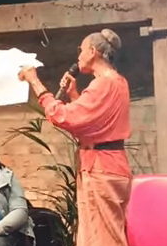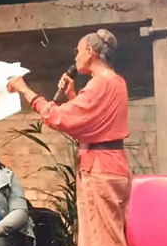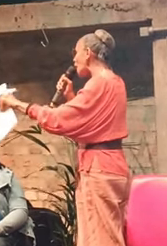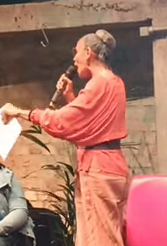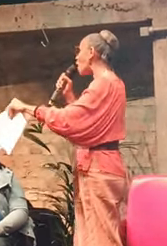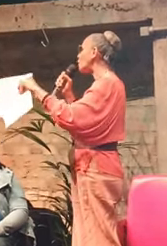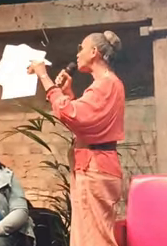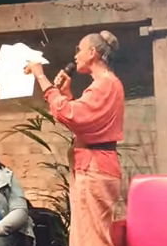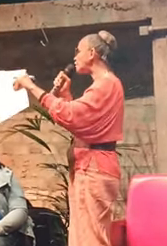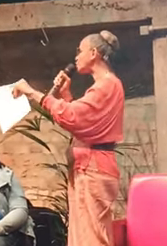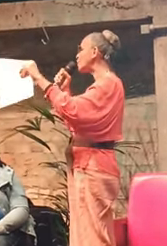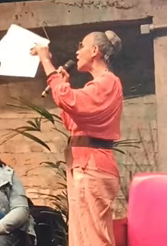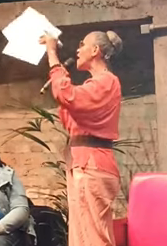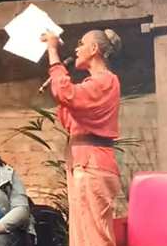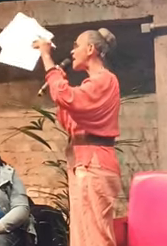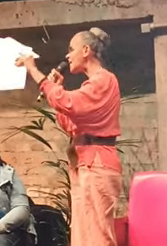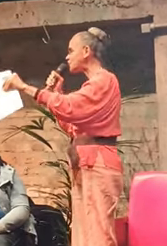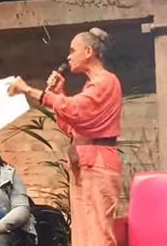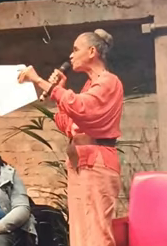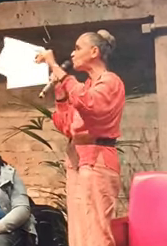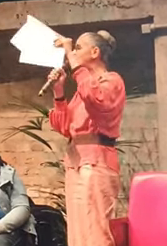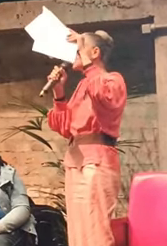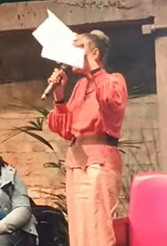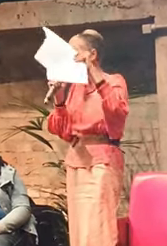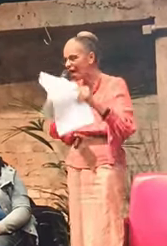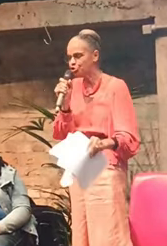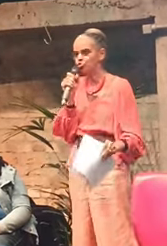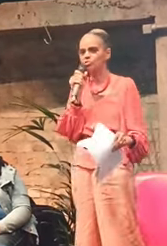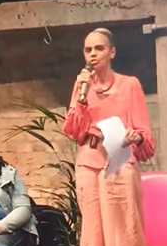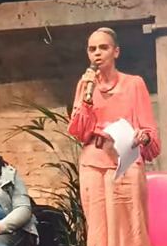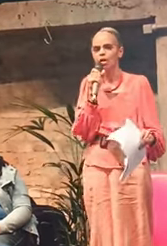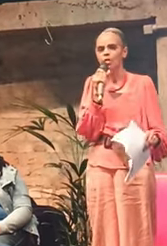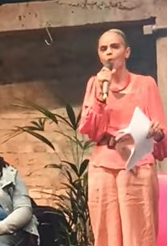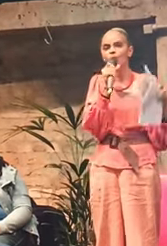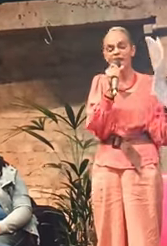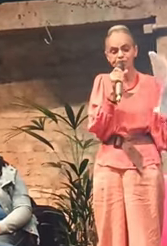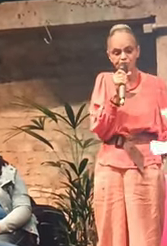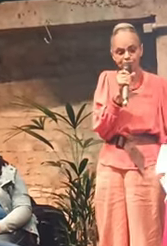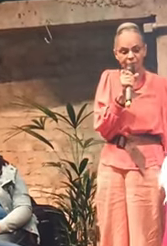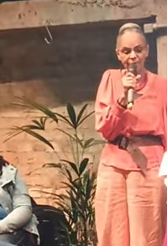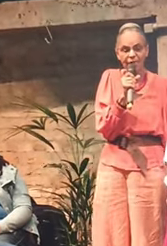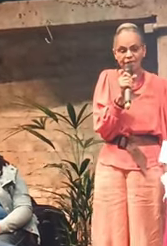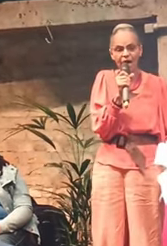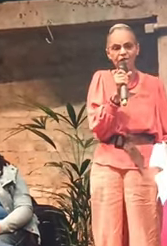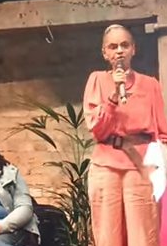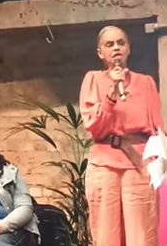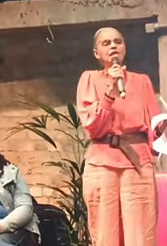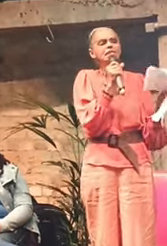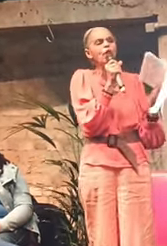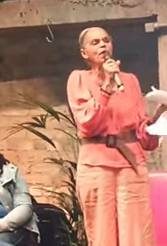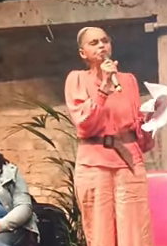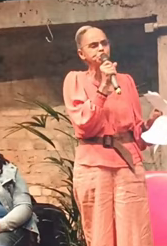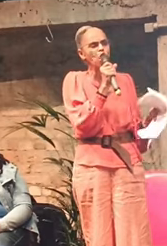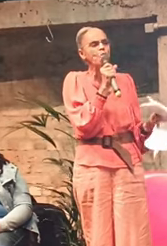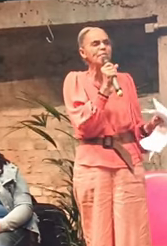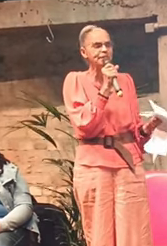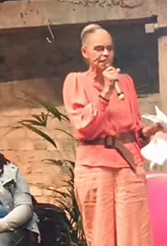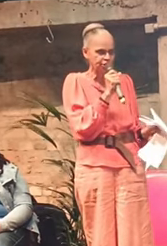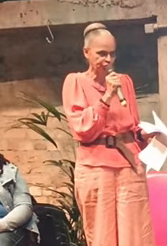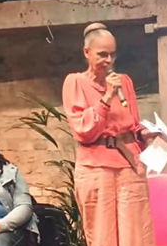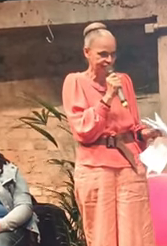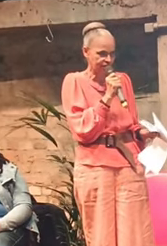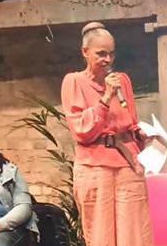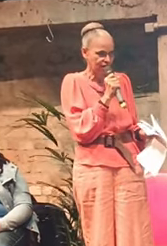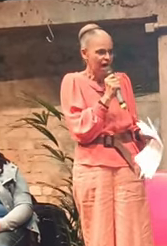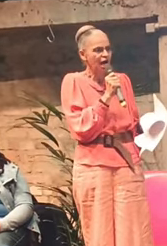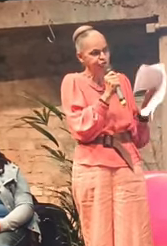ambiental, cultural, político, ético e estético. Porque a sustentabilidade não é só uma